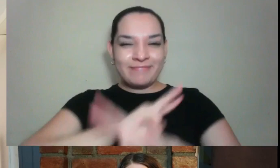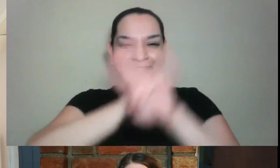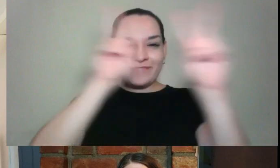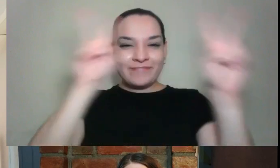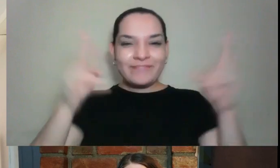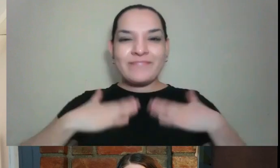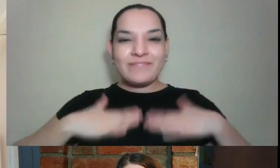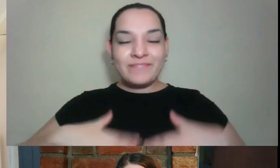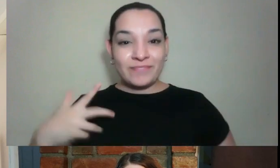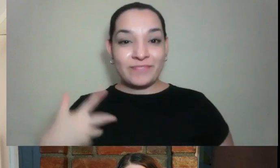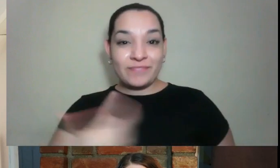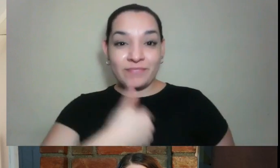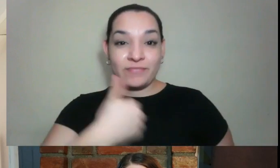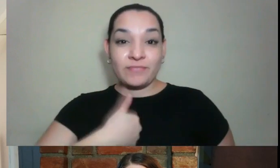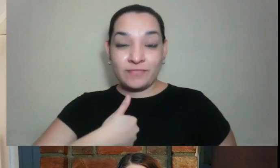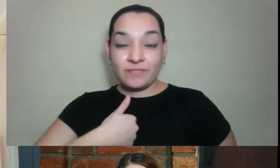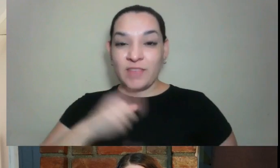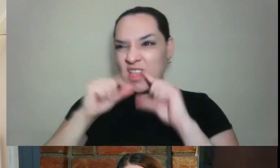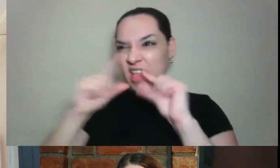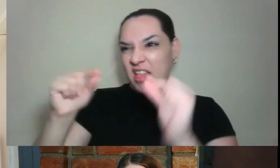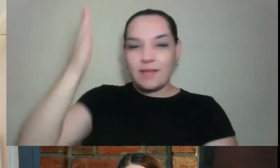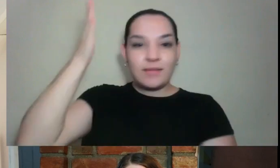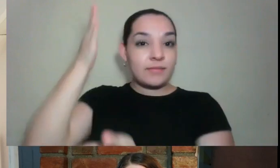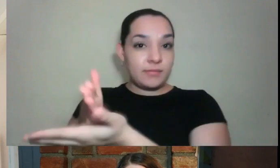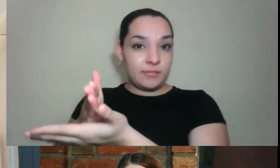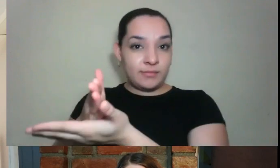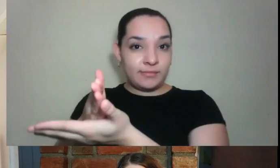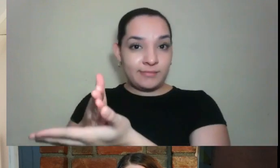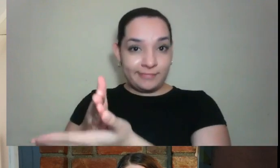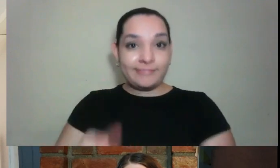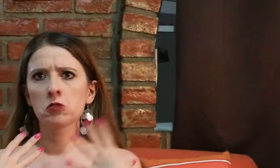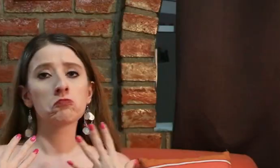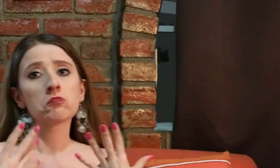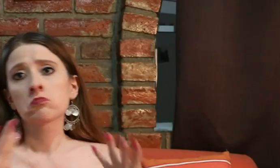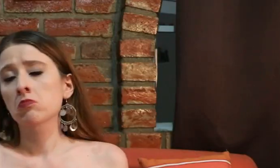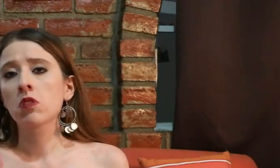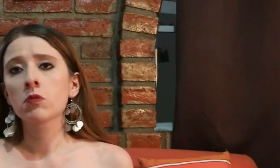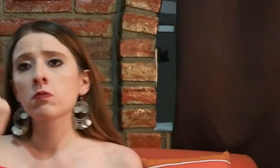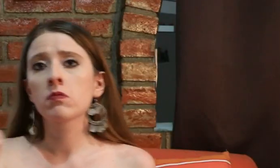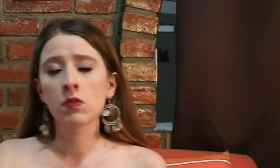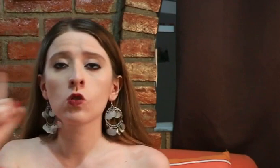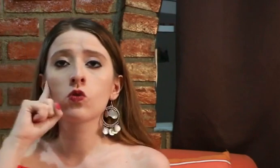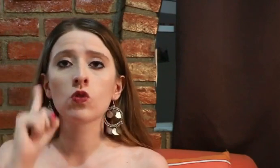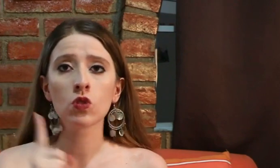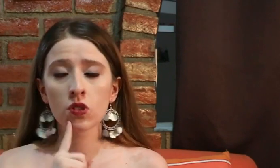en paz con nosotros mismos, vamos a empezar a dejar de señalar.